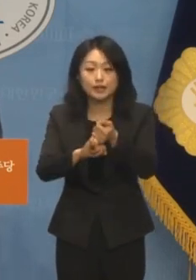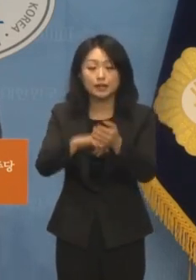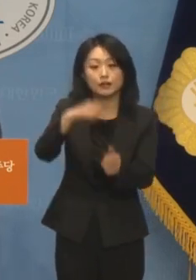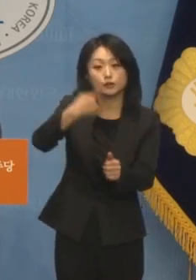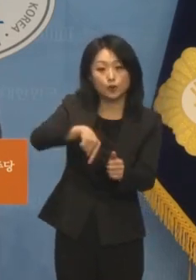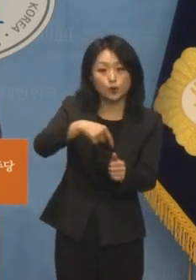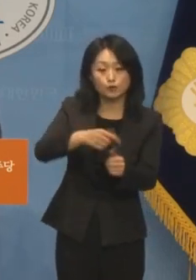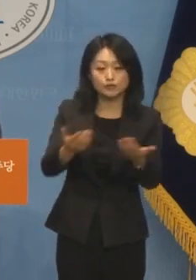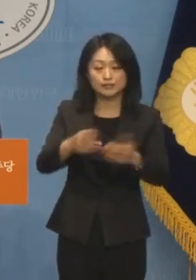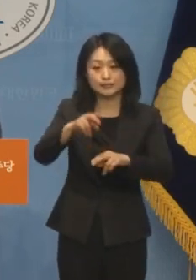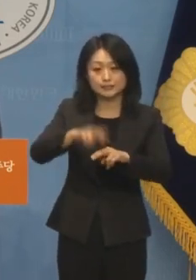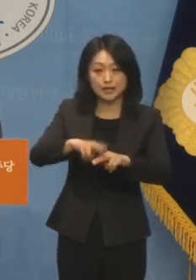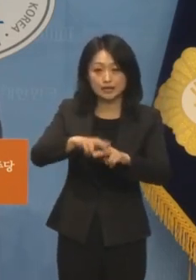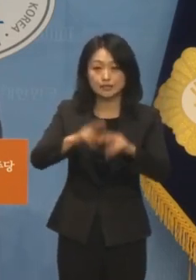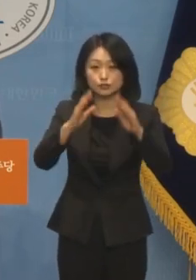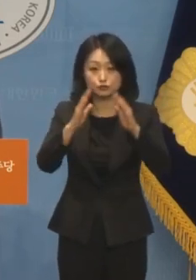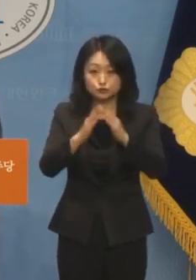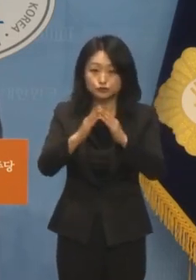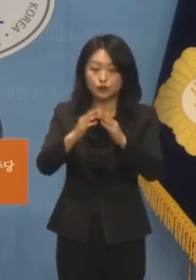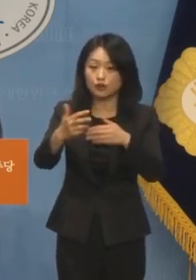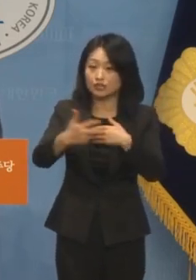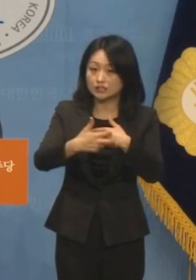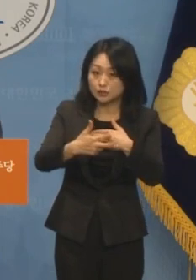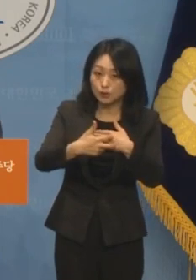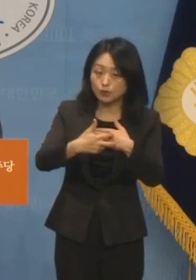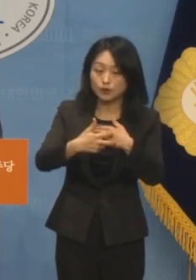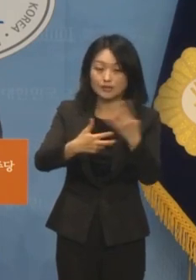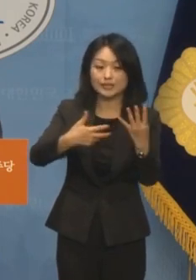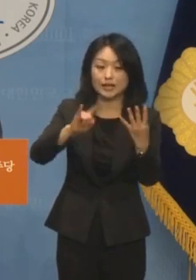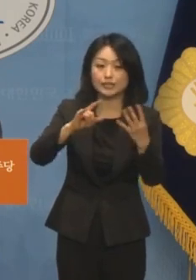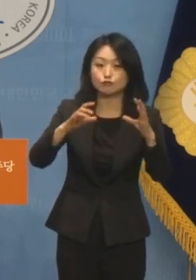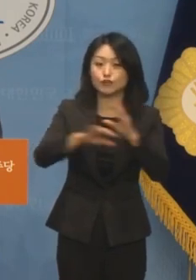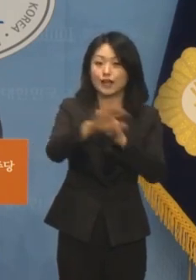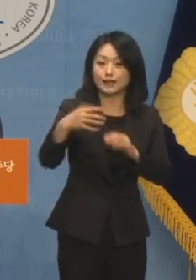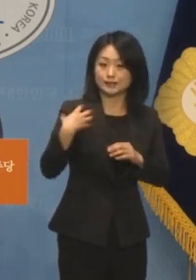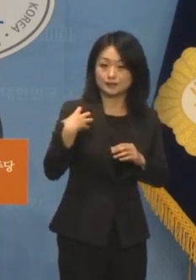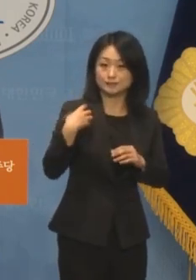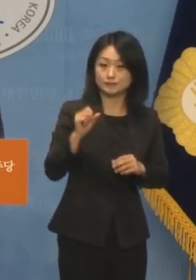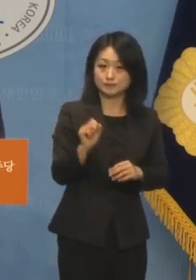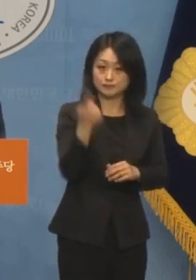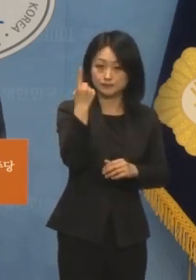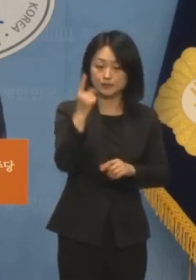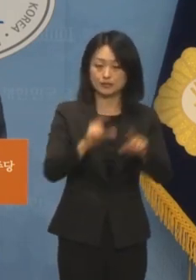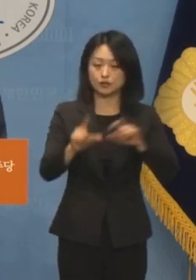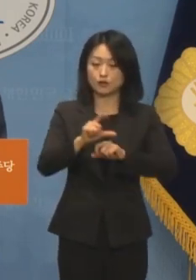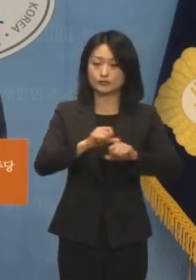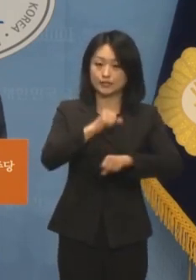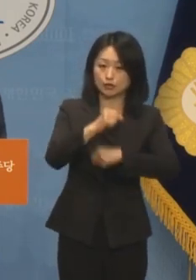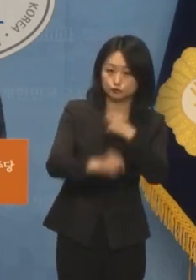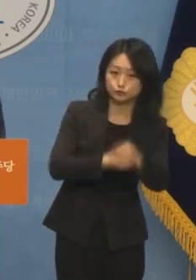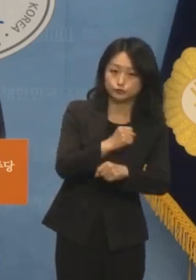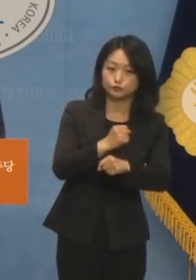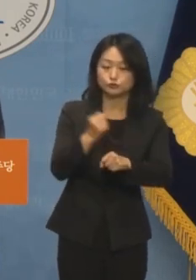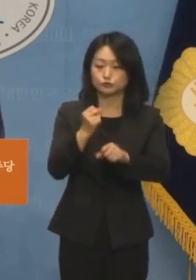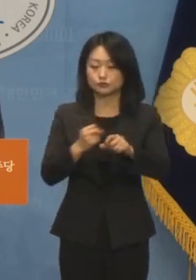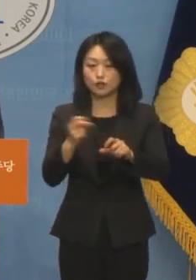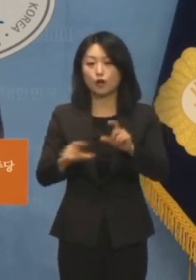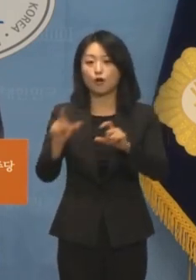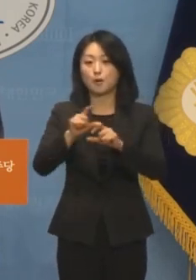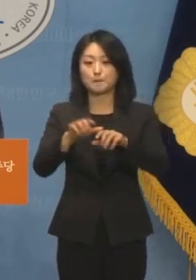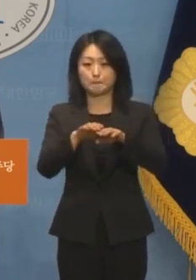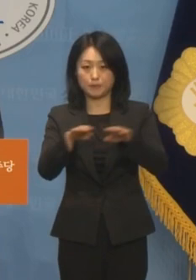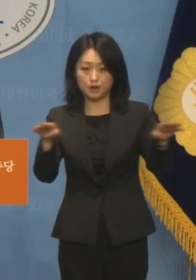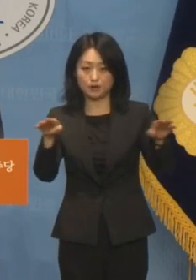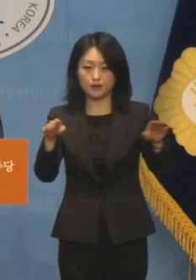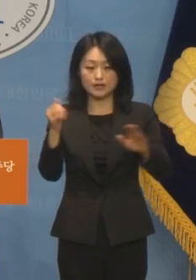교육, 일자리, 주거, 의료 4대 국가 책임제를 통해 더 자유롭고 더 평등하고 실패가